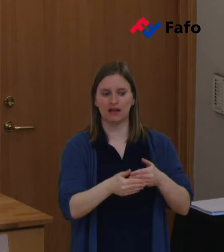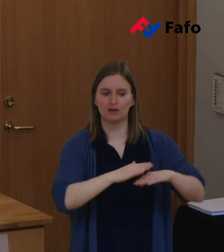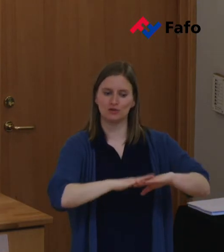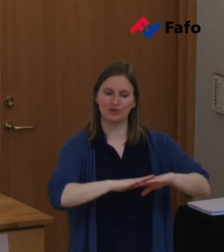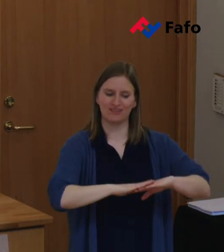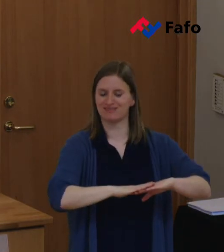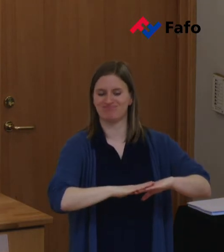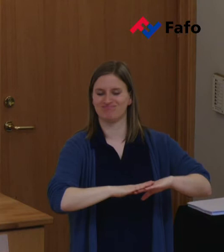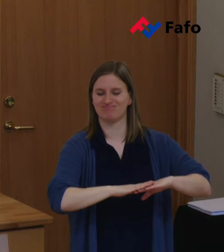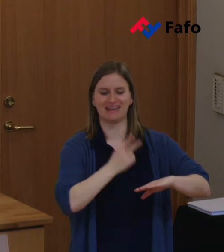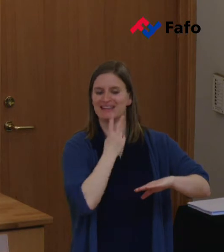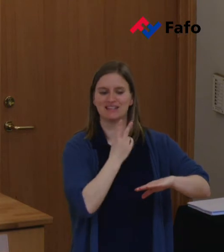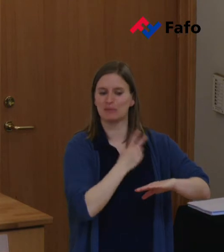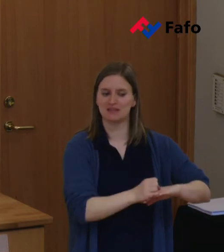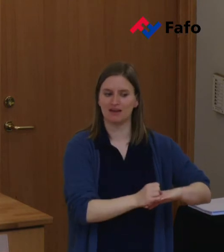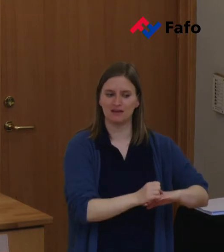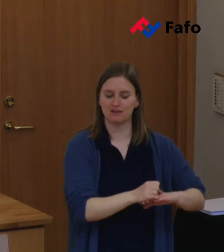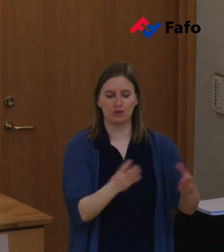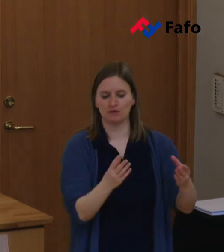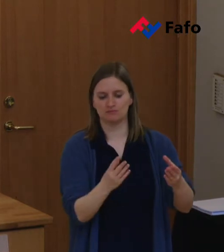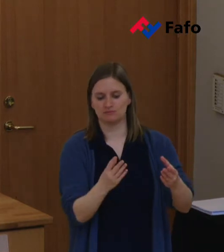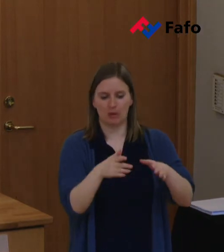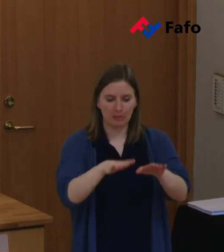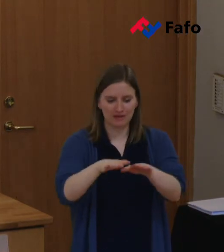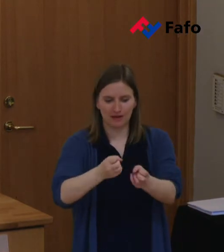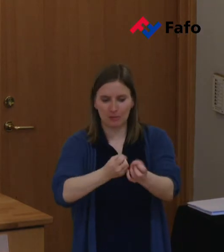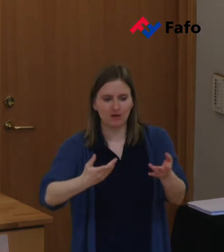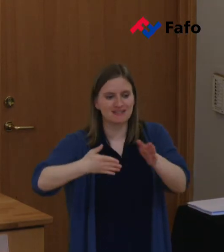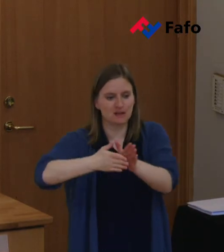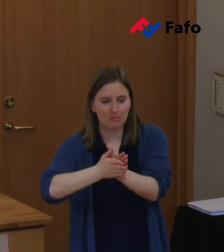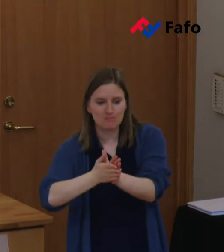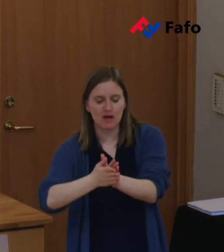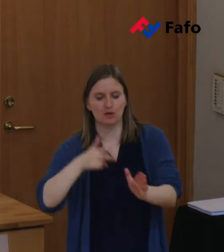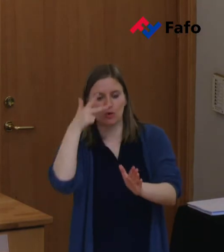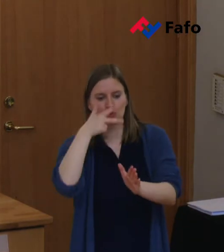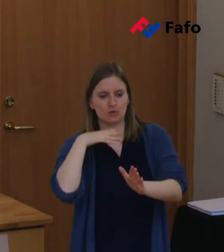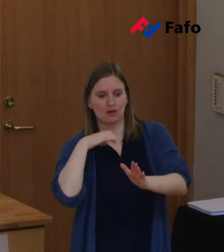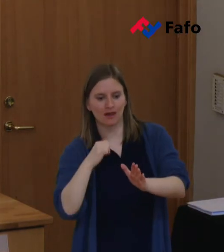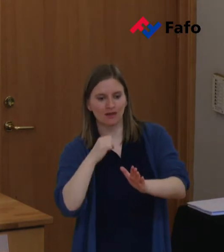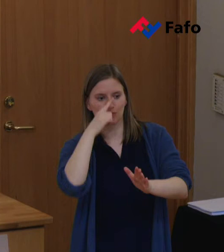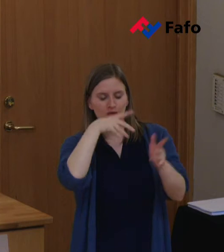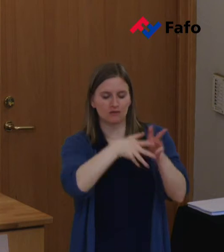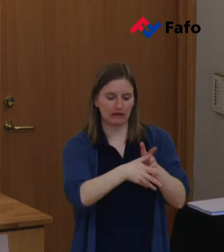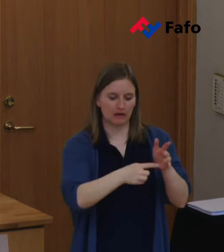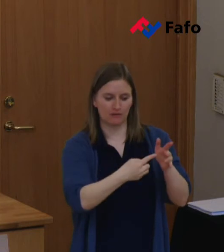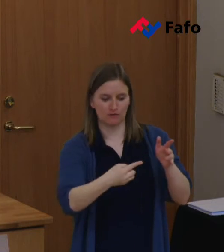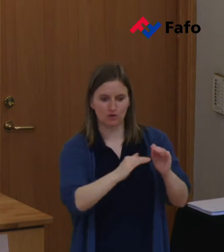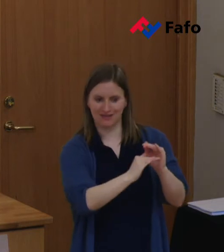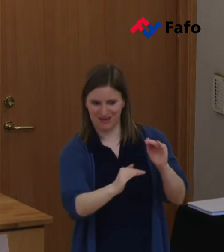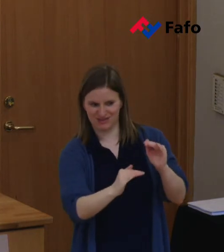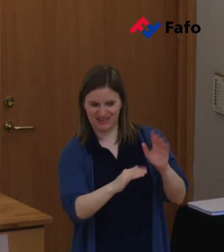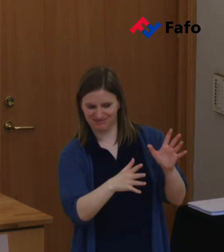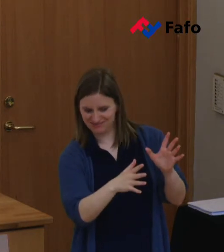er hensiktsmessig. At man plasserer mange sammen, at man plasserer rusavhengig psykiatri i første etasjen, slik at man får,